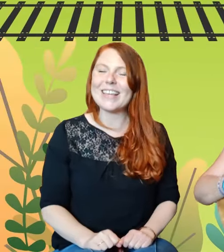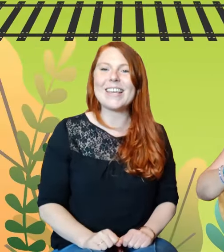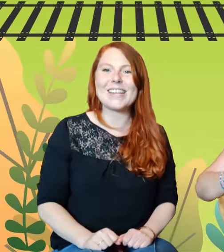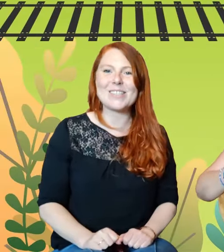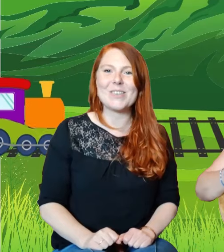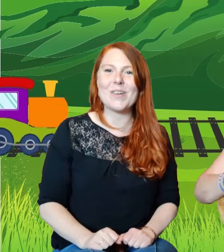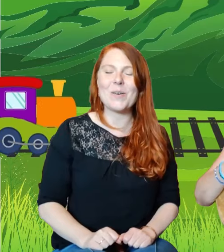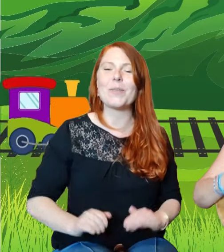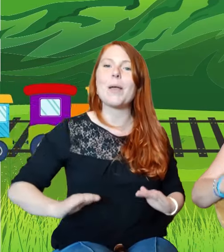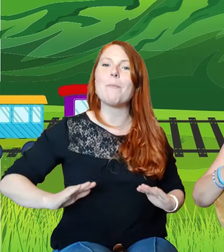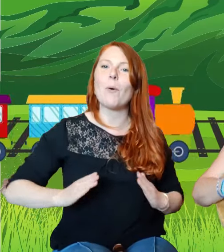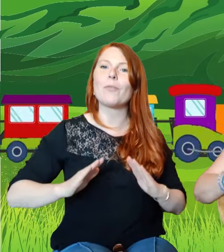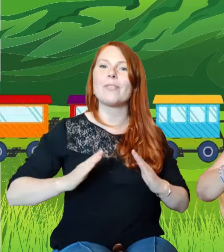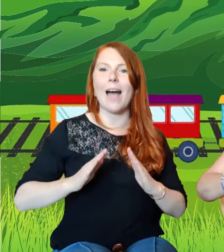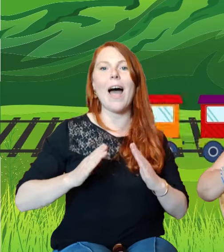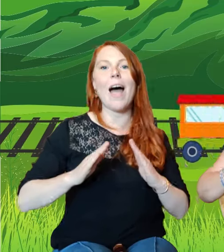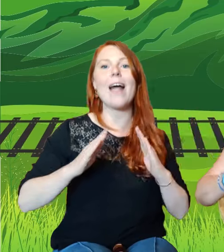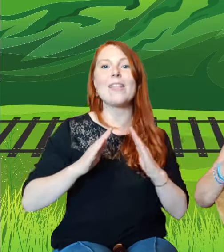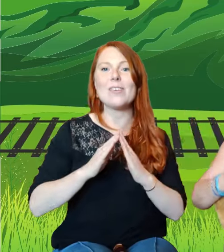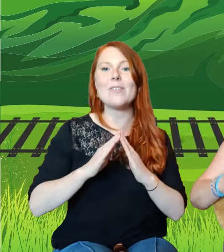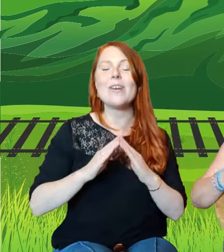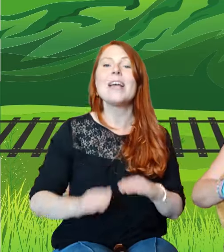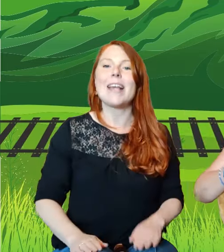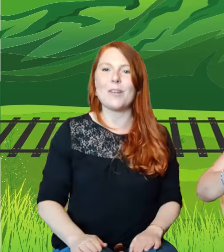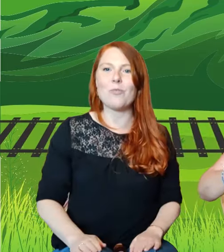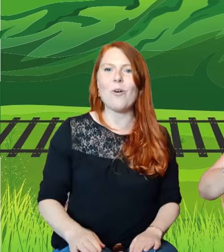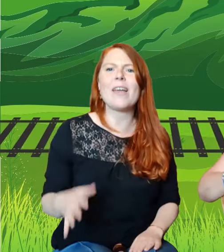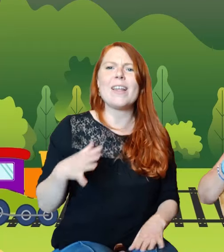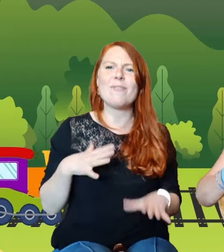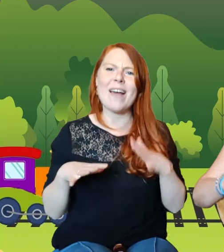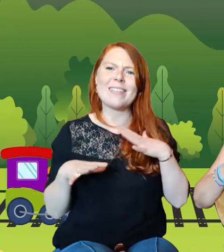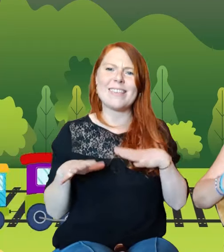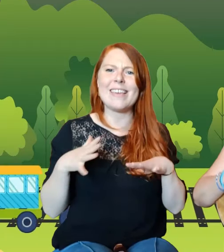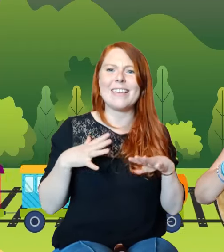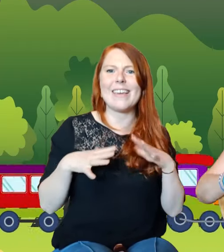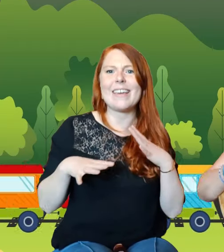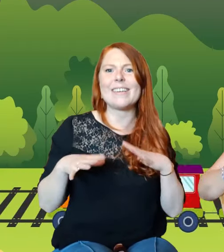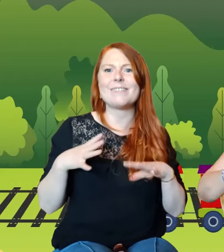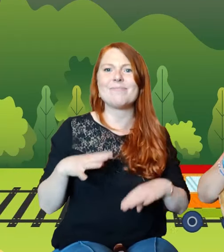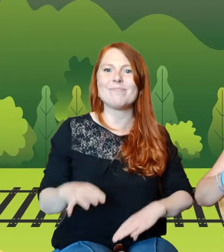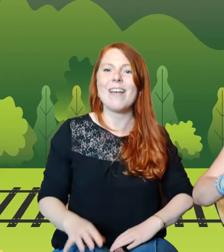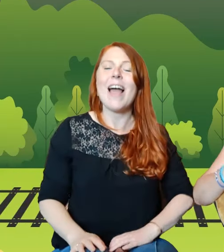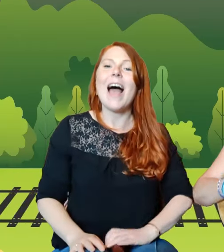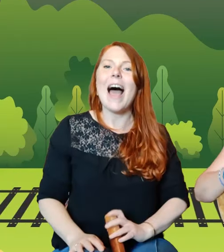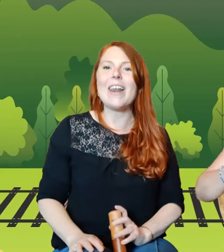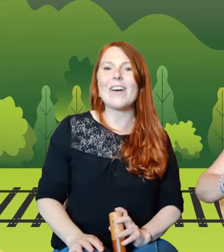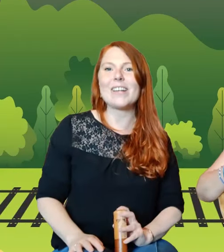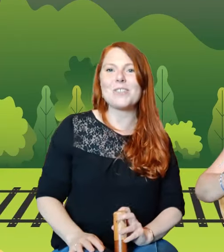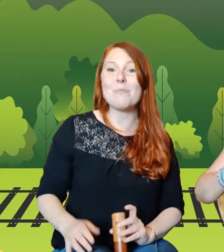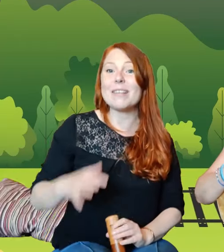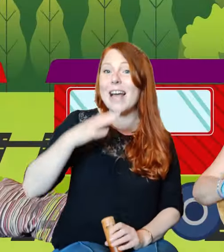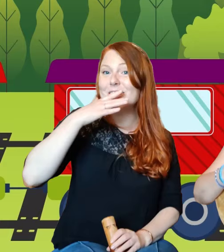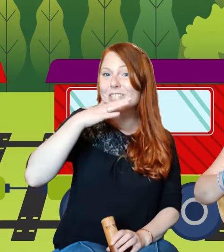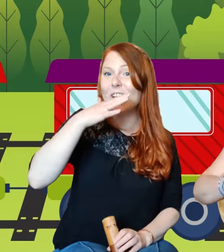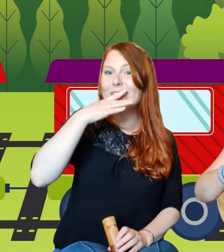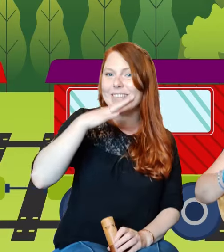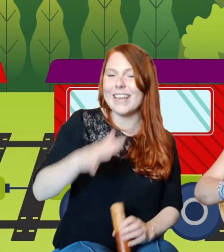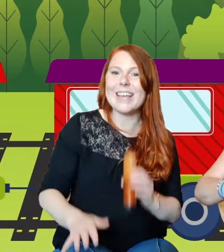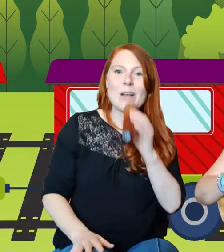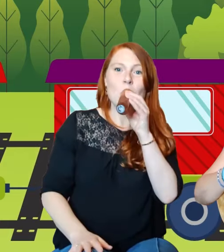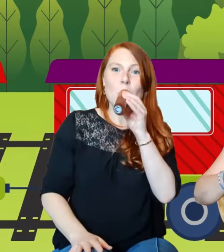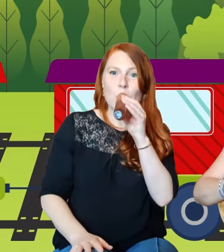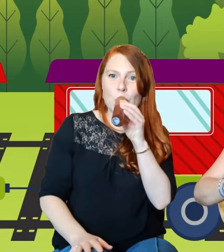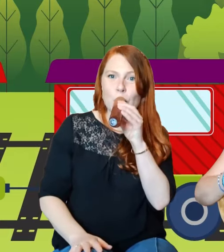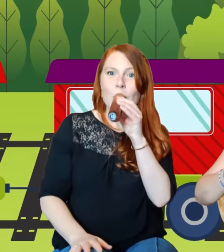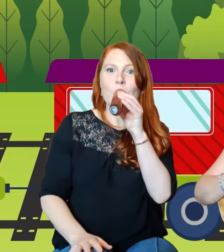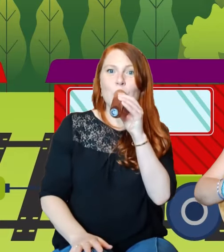campagne, il glisse le long des montagnes. Quelquefois il est fatigué, alors il se met à